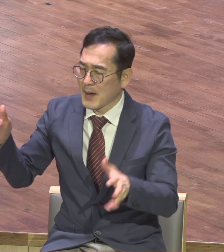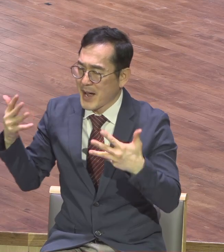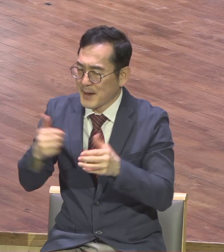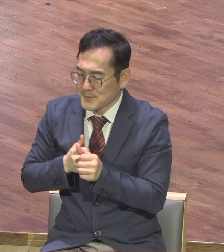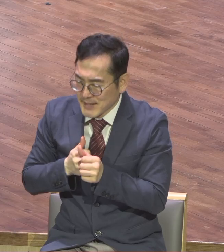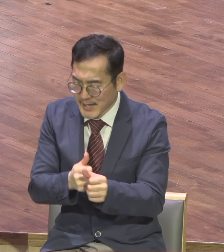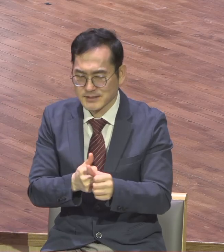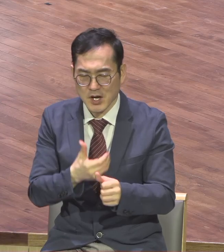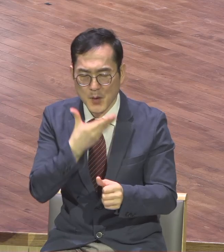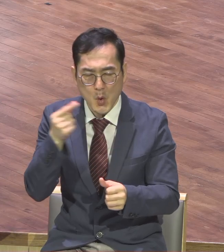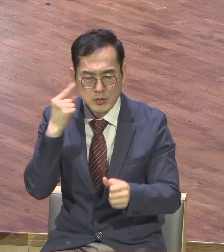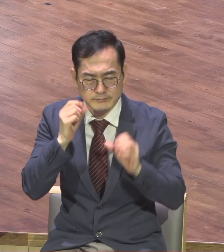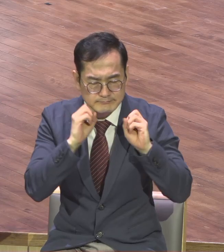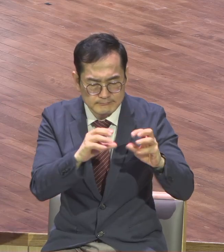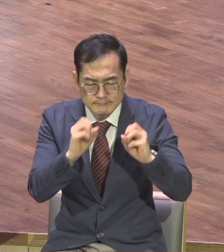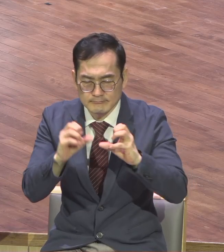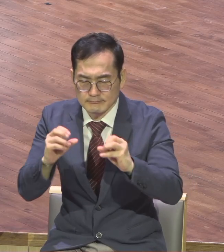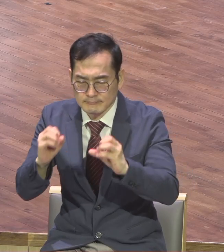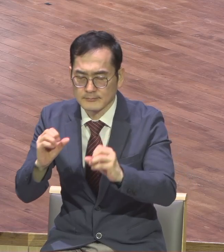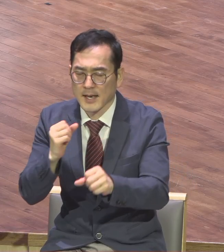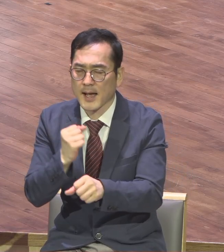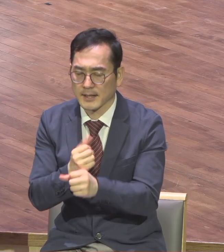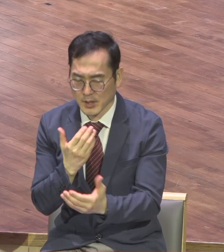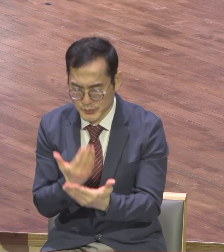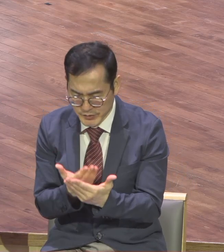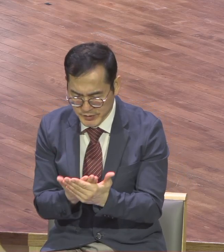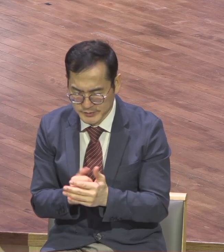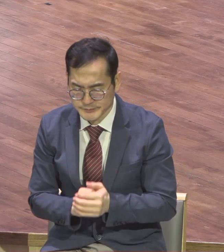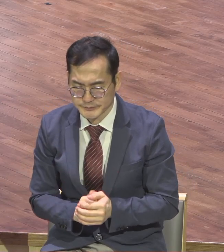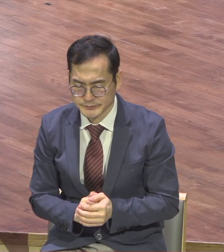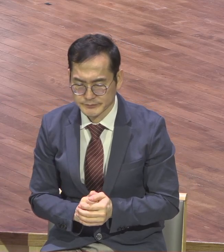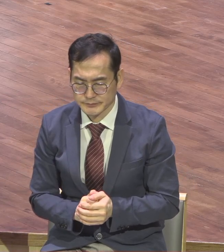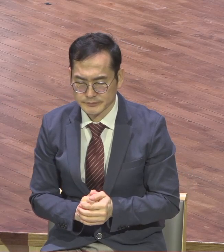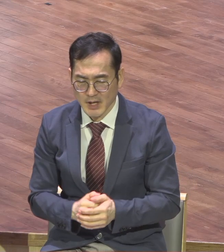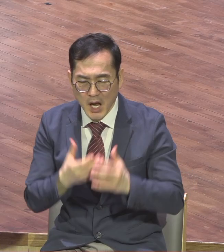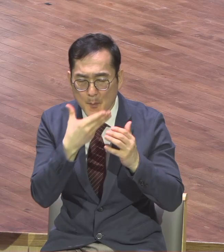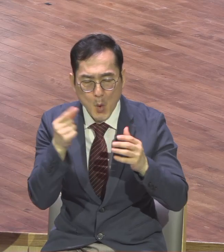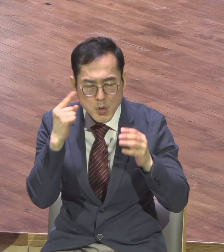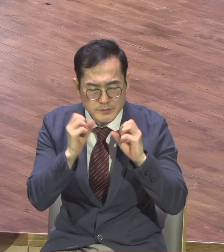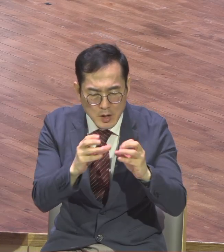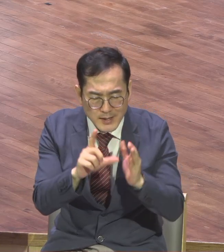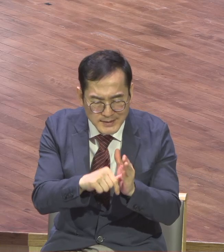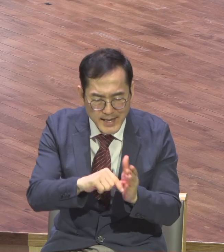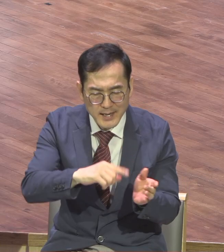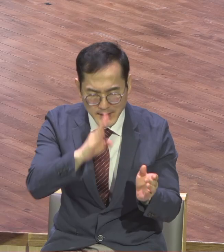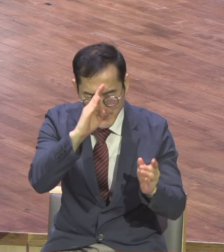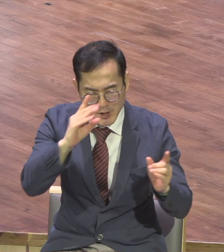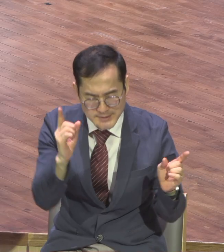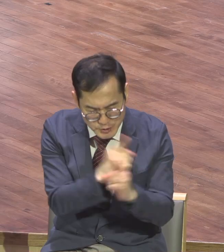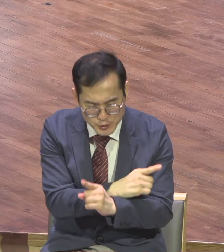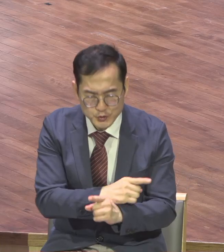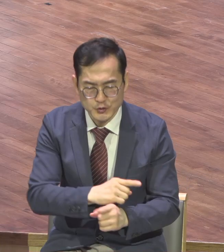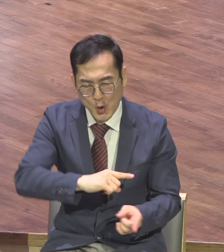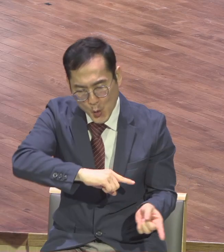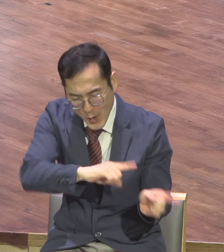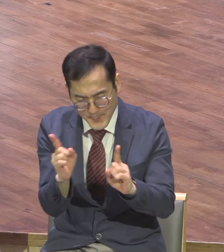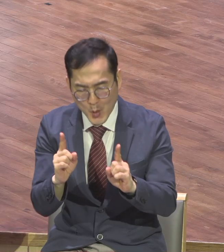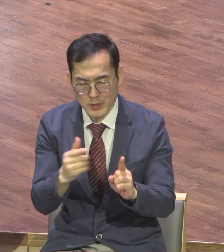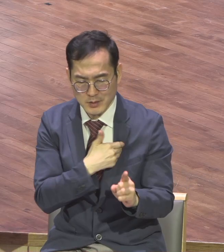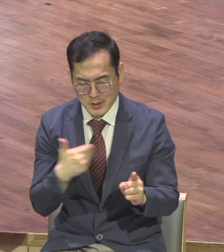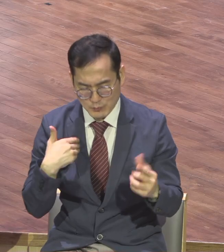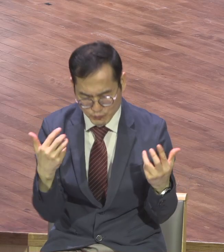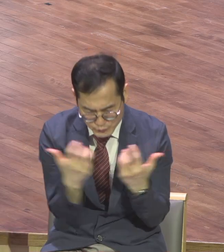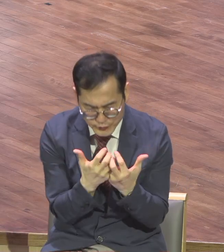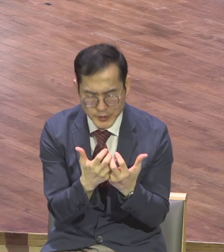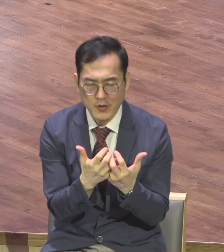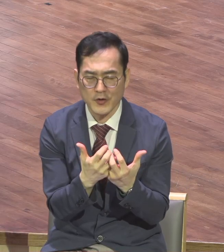만드는 주역이 되가야 주옵소서. 그 속에 모든 치유, 모든 회복, 모든 풍성함이